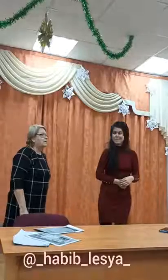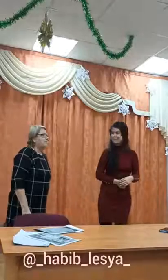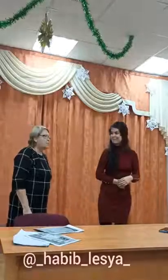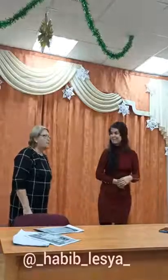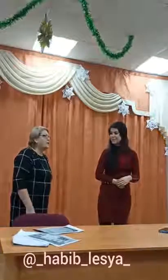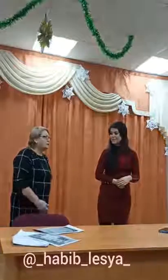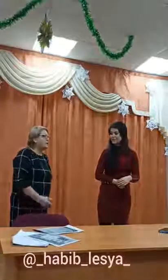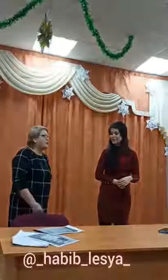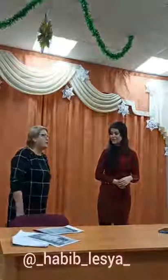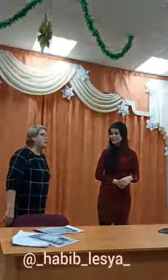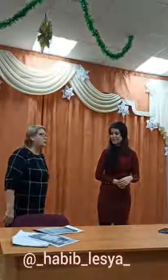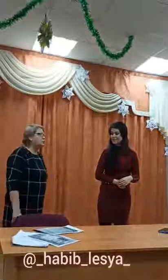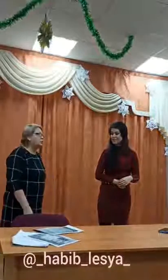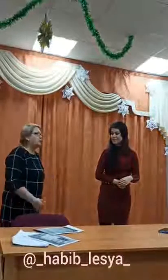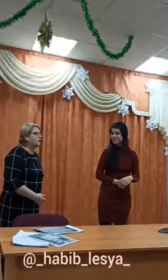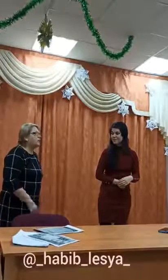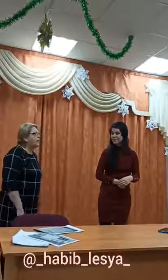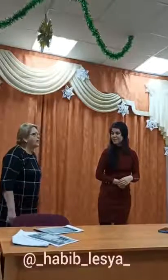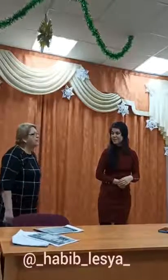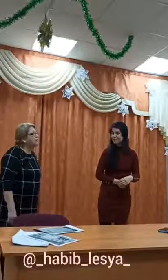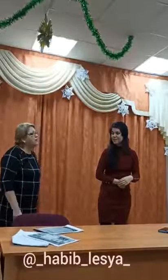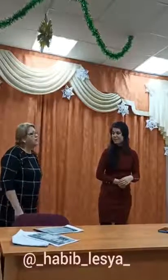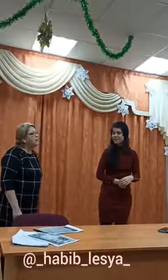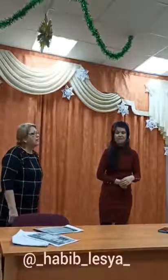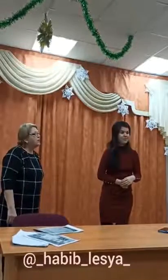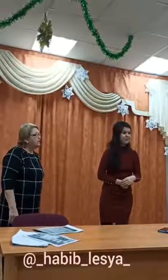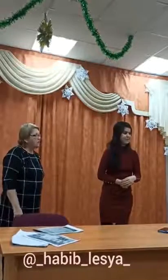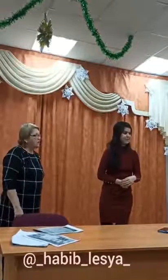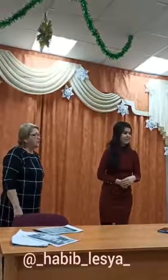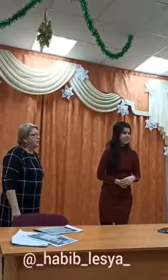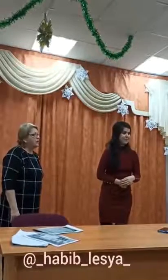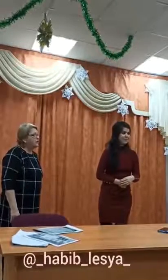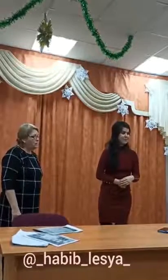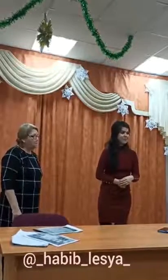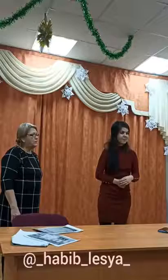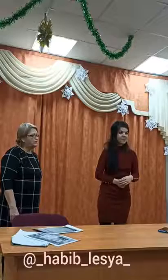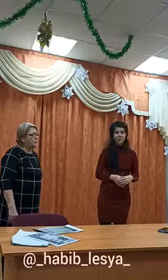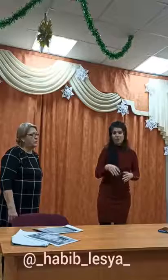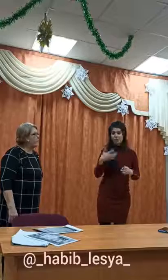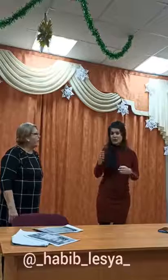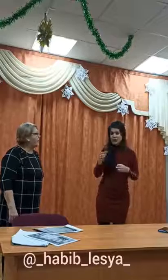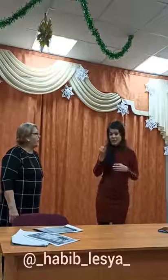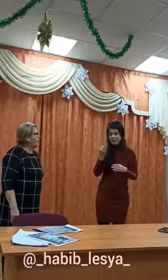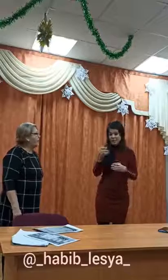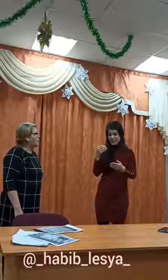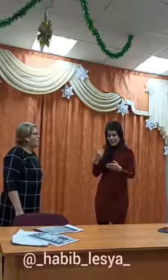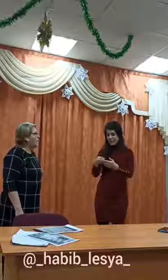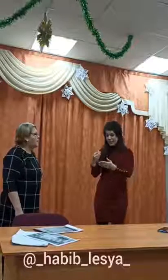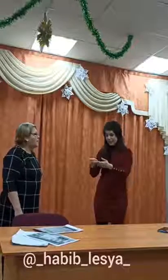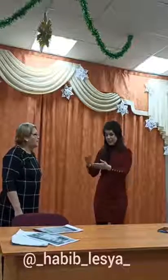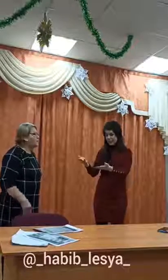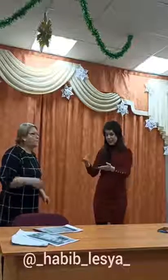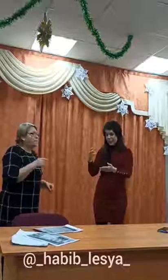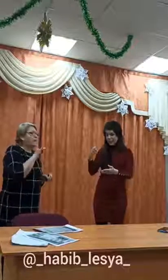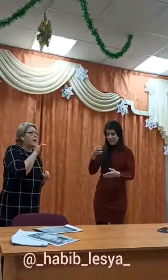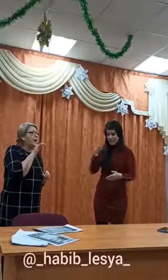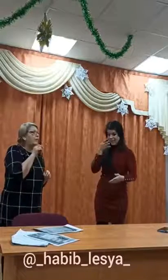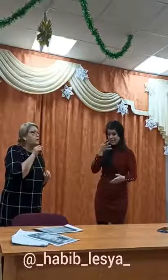Ну, мама говорит, я считаю, что эта компания выгодная. Вот. Зачем ипотеку платить? 25 лет.